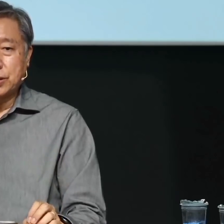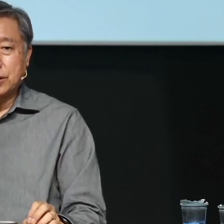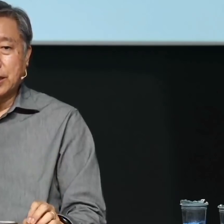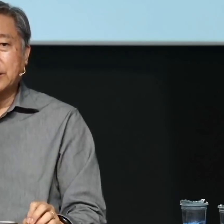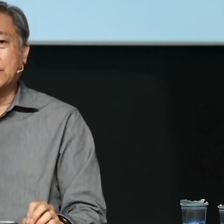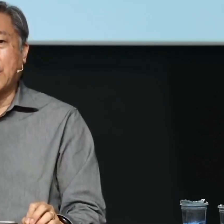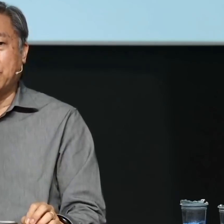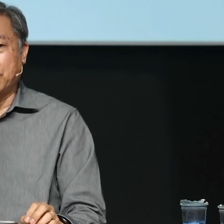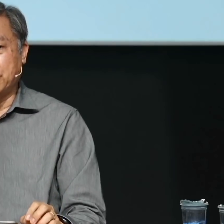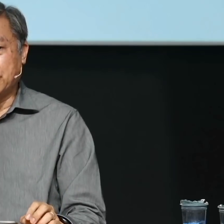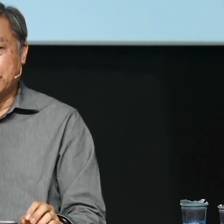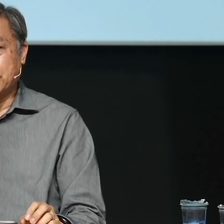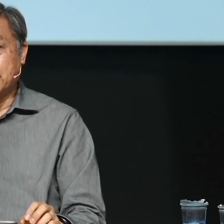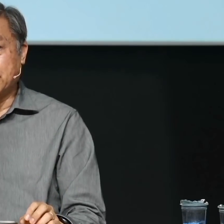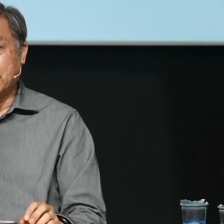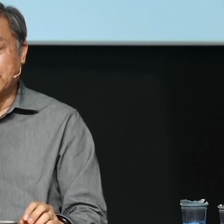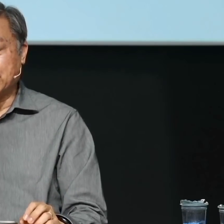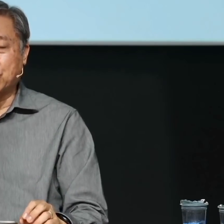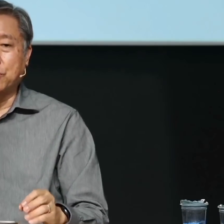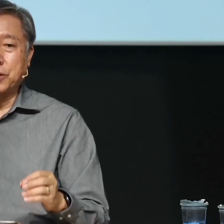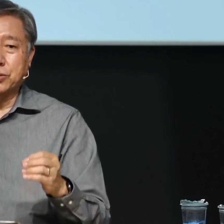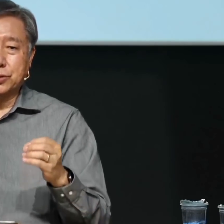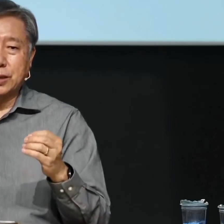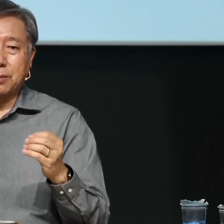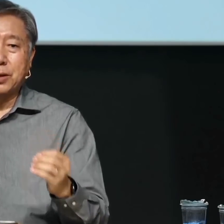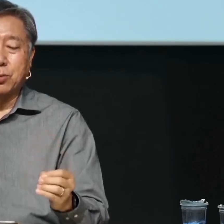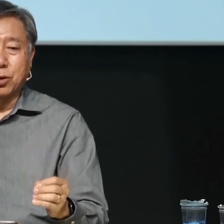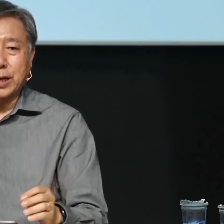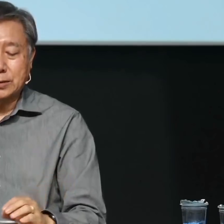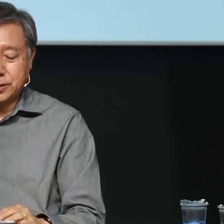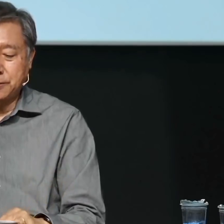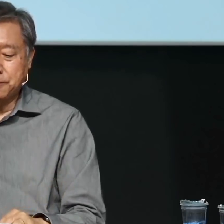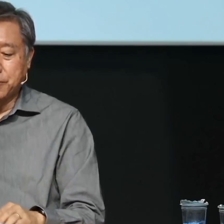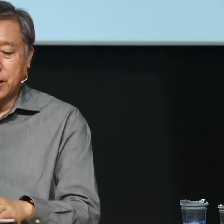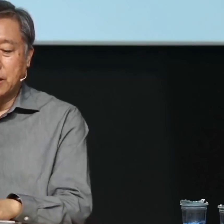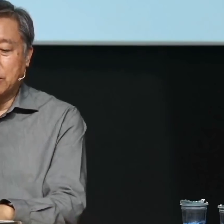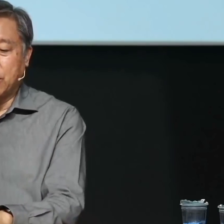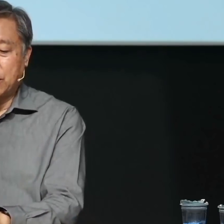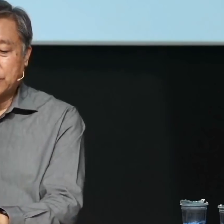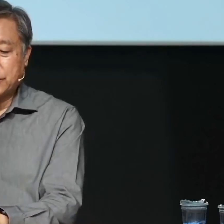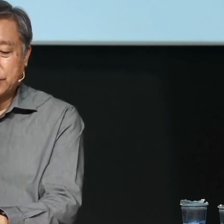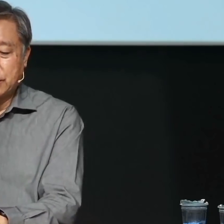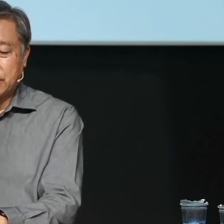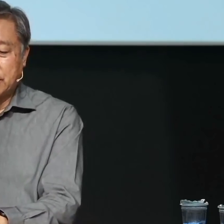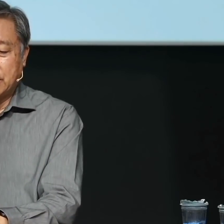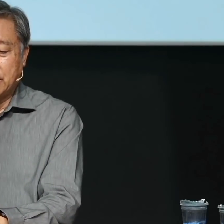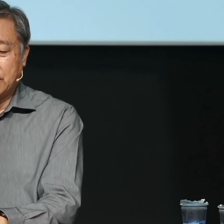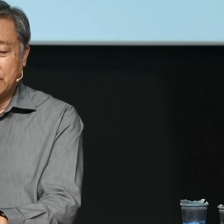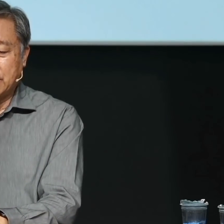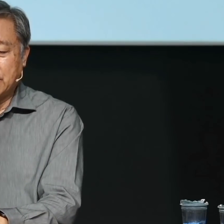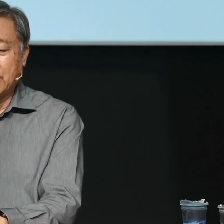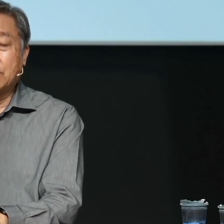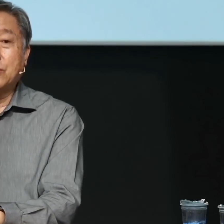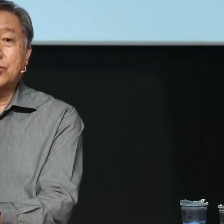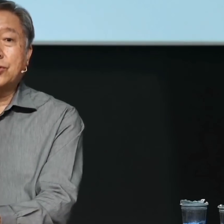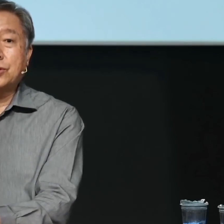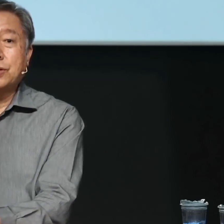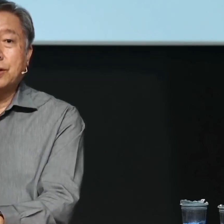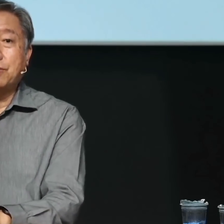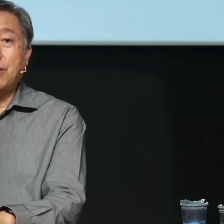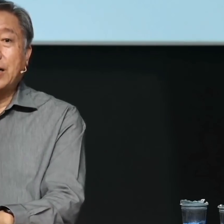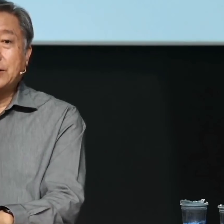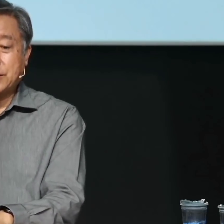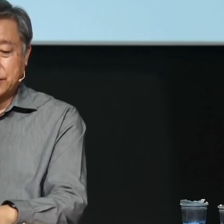éramos, quem sabe, desculpe-nos a modéstia, nós